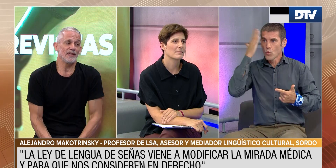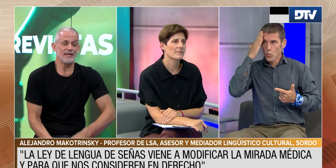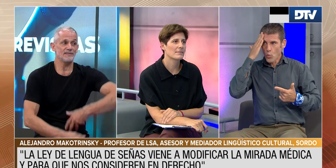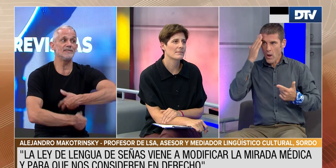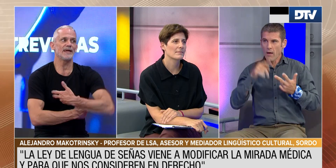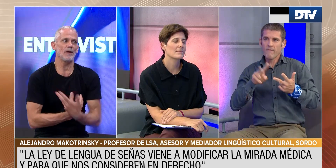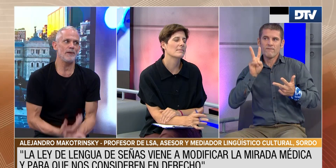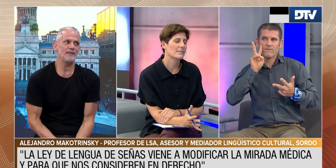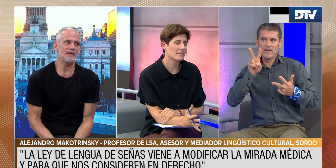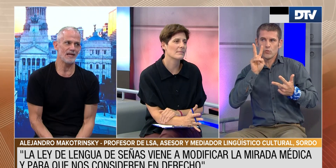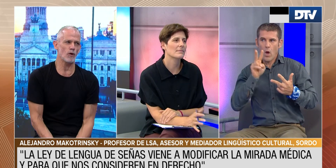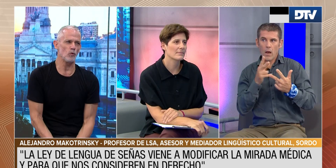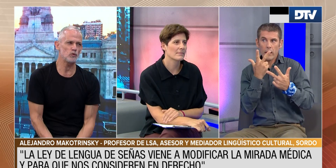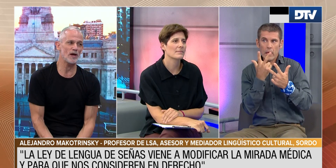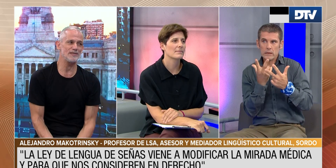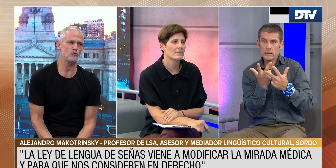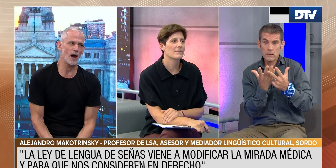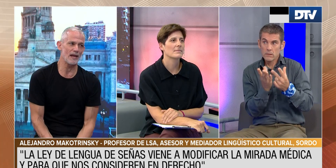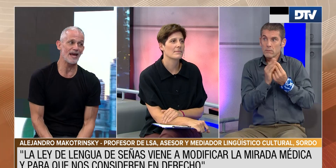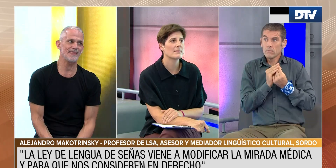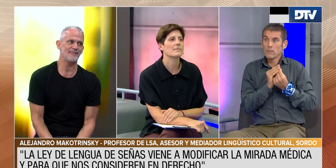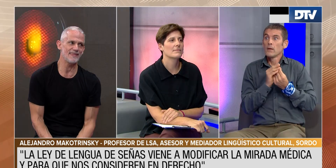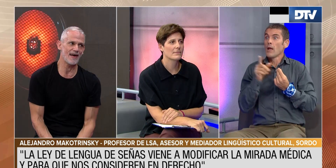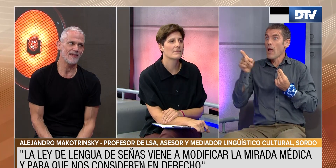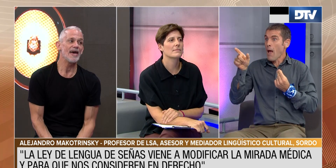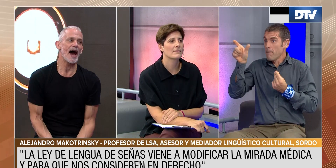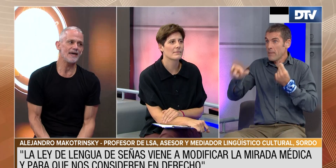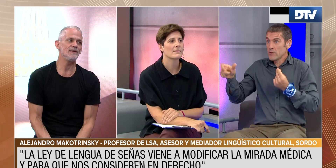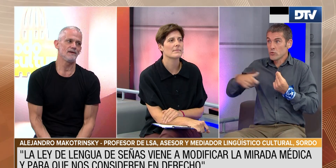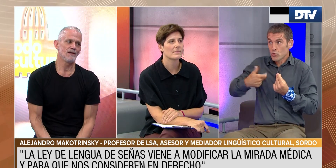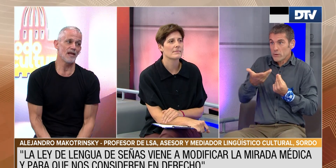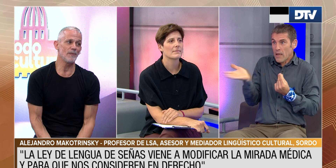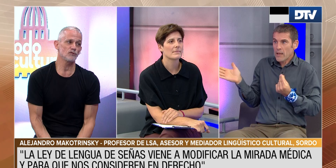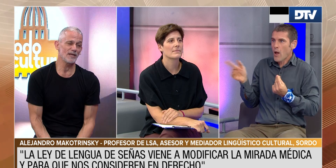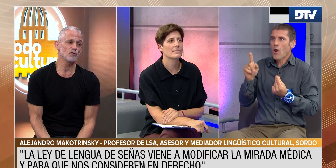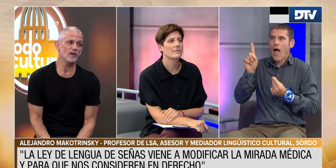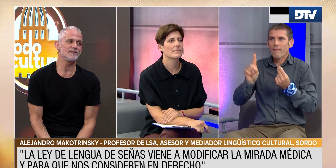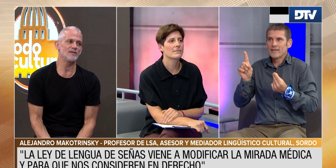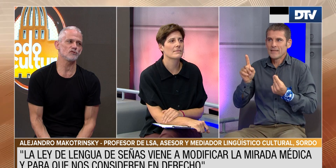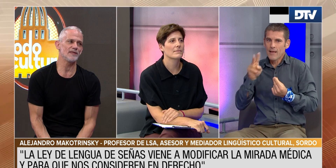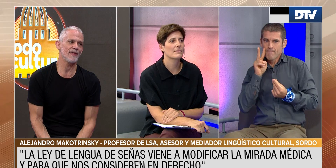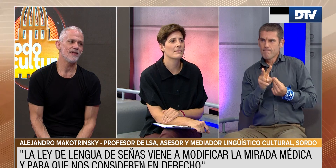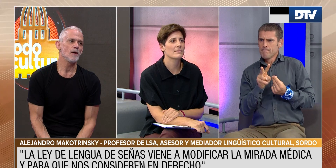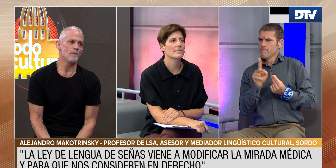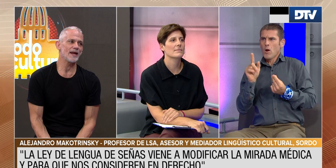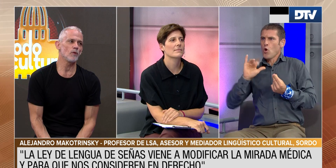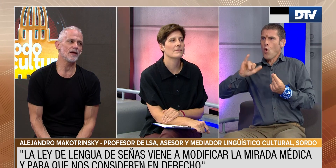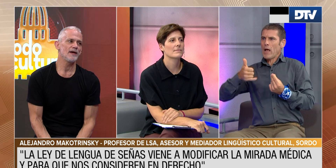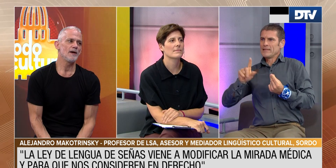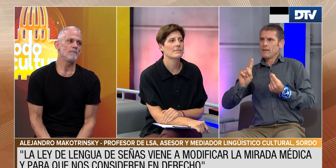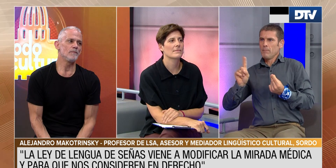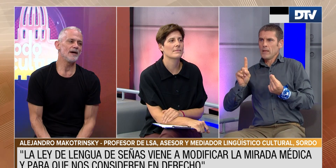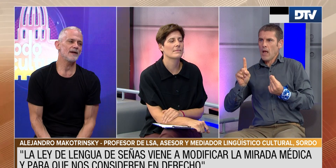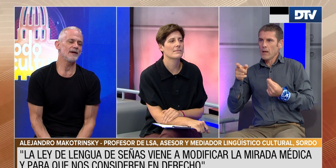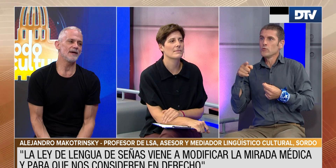de señas y se respete la cultura visual, la identidad, ahí las personas sordas y la sociedad van a